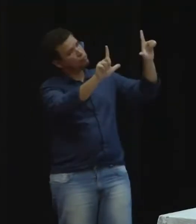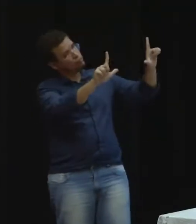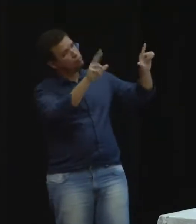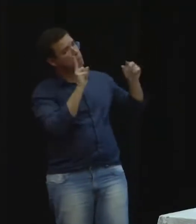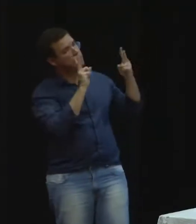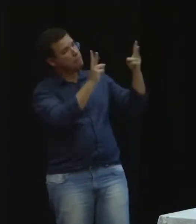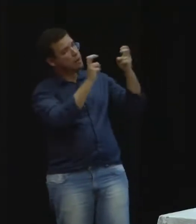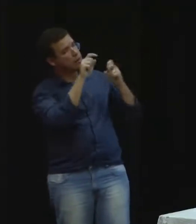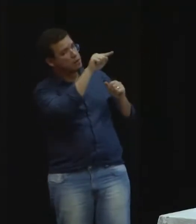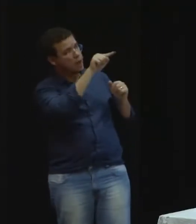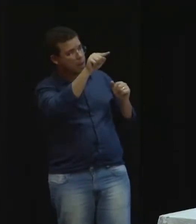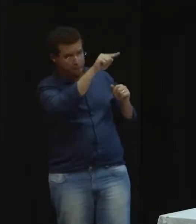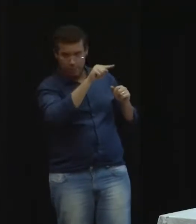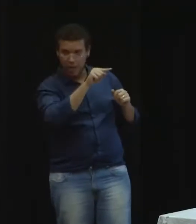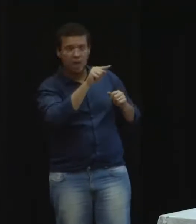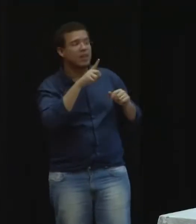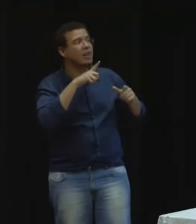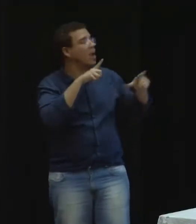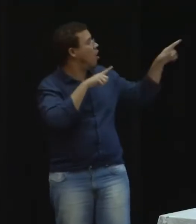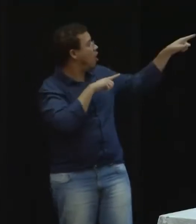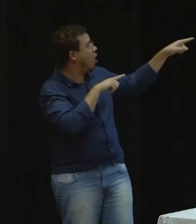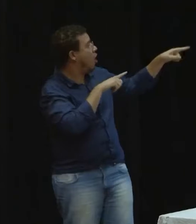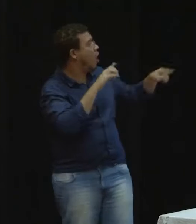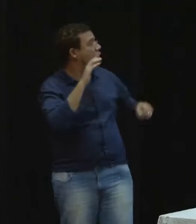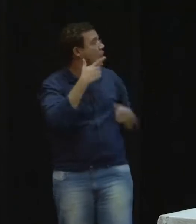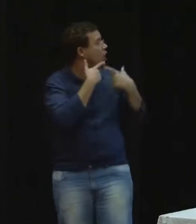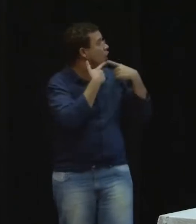As crianças assistem aos vídeos e